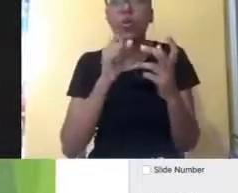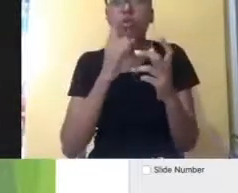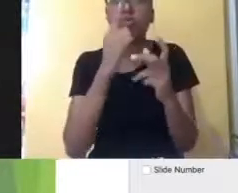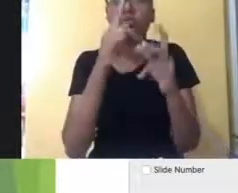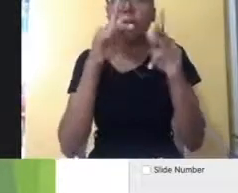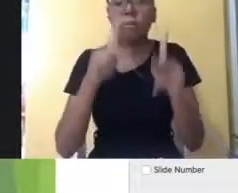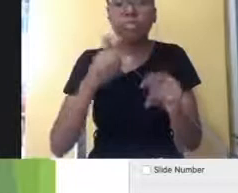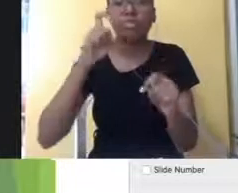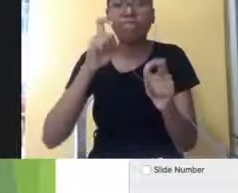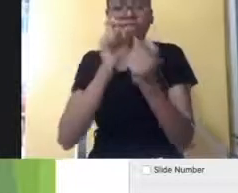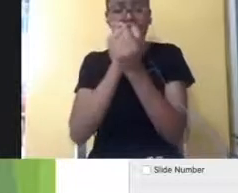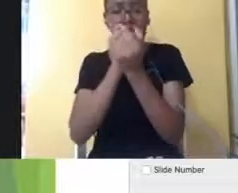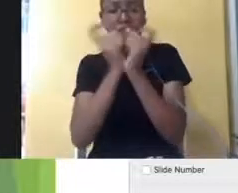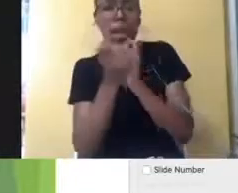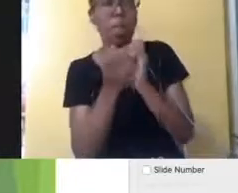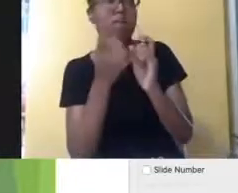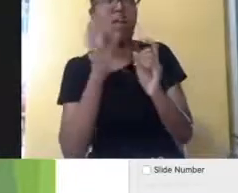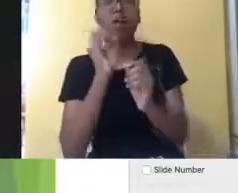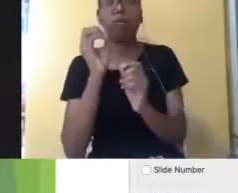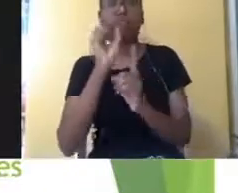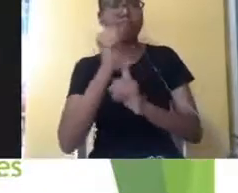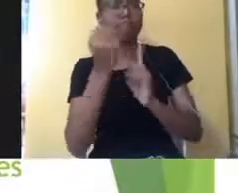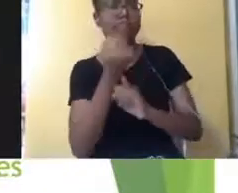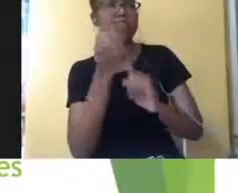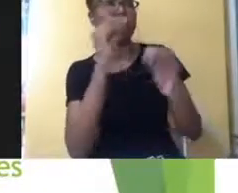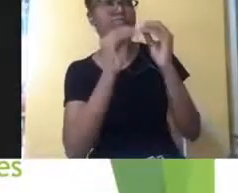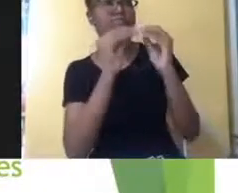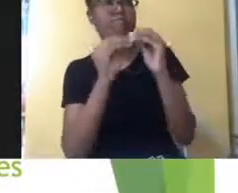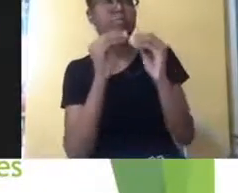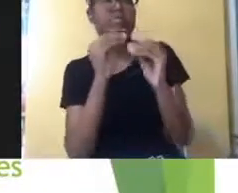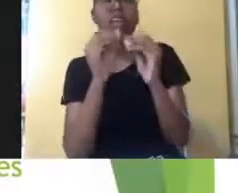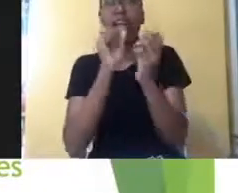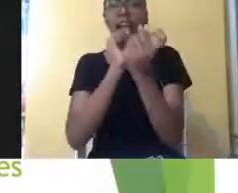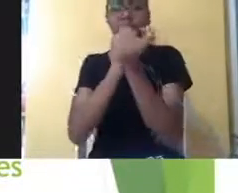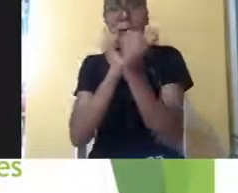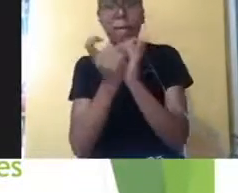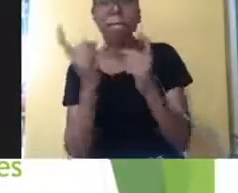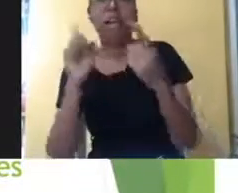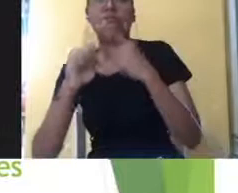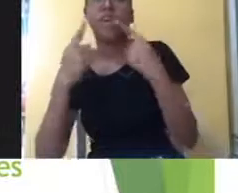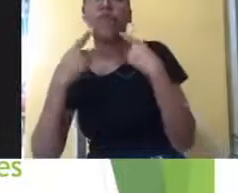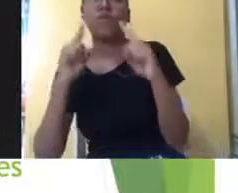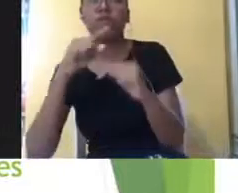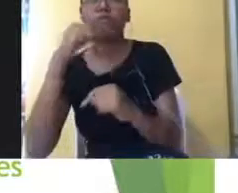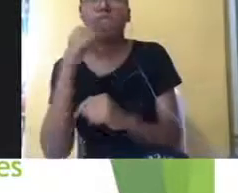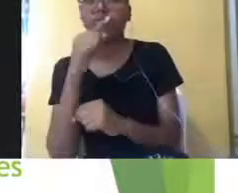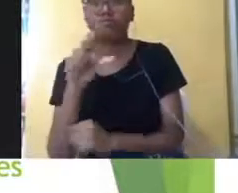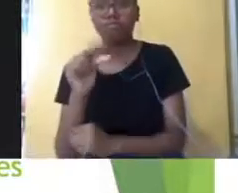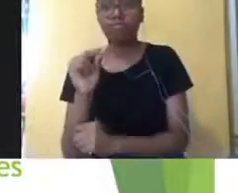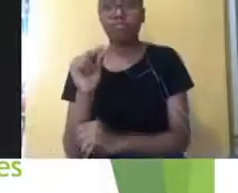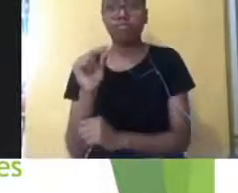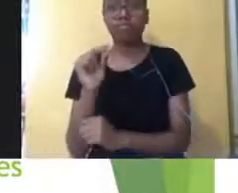que convertirlo en oyente o que esté igual que nosotros, la mayoría, es un colectivo que, como